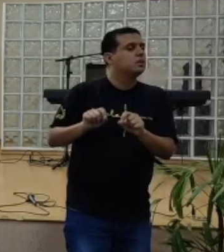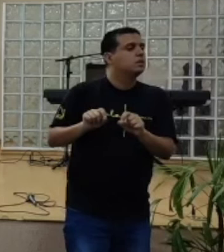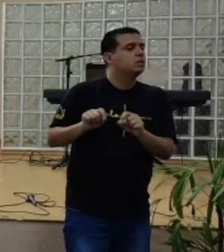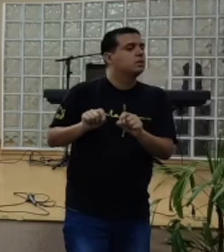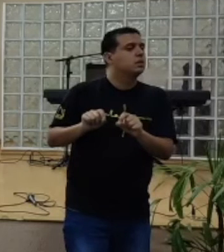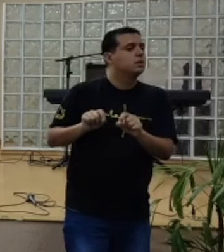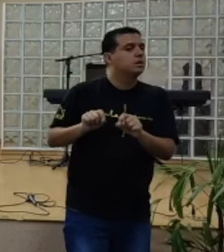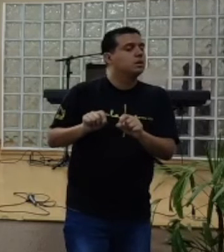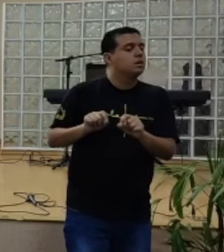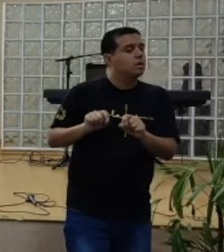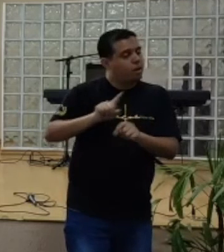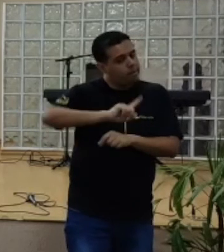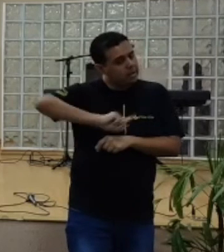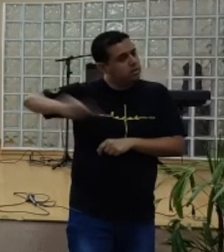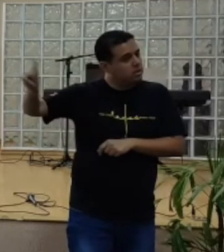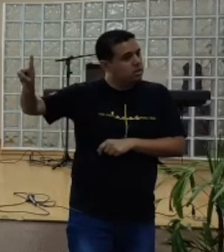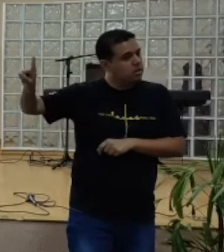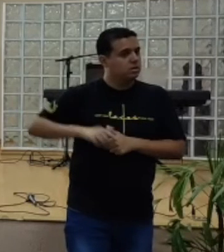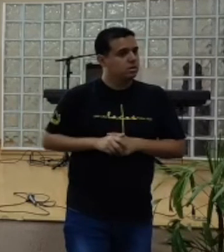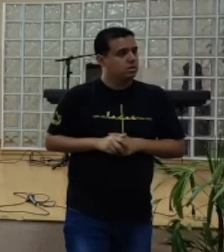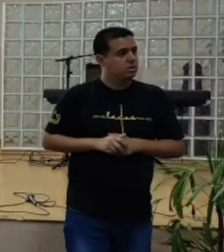Mande embora.